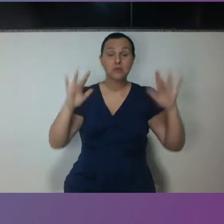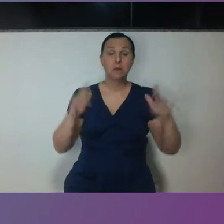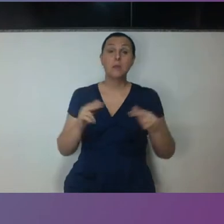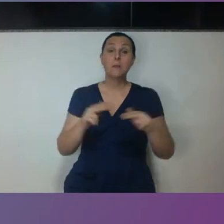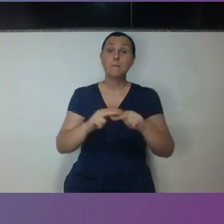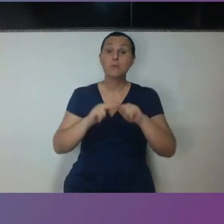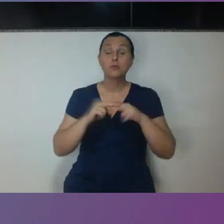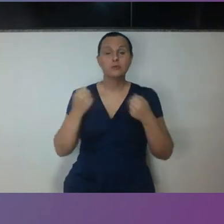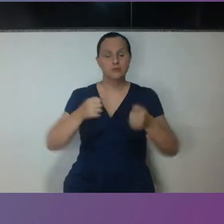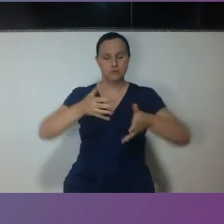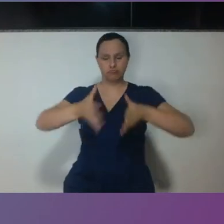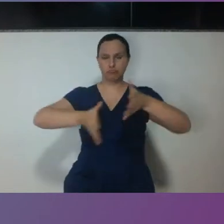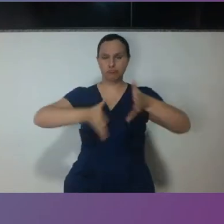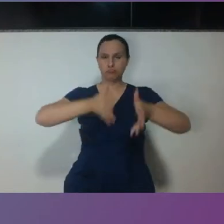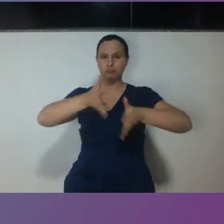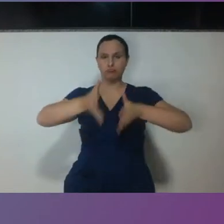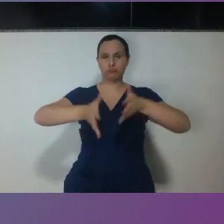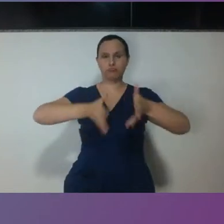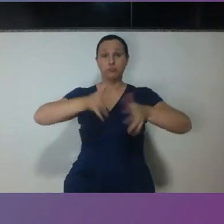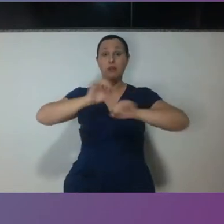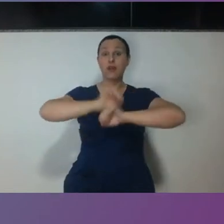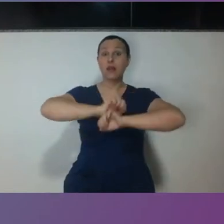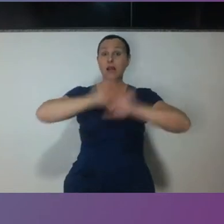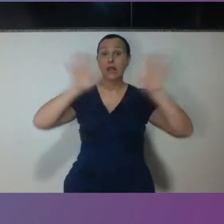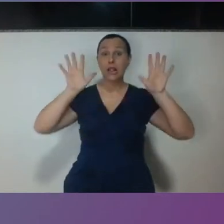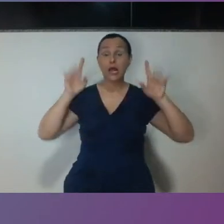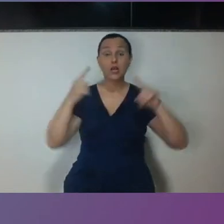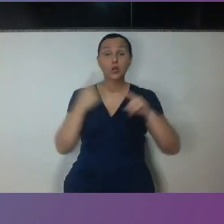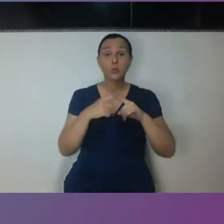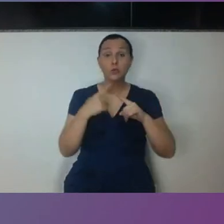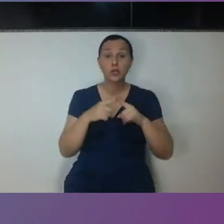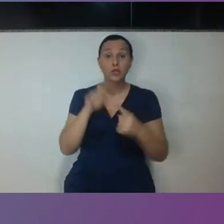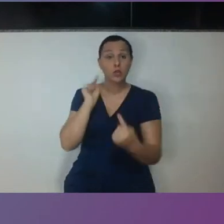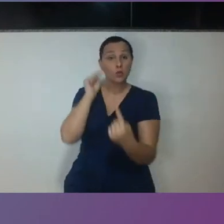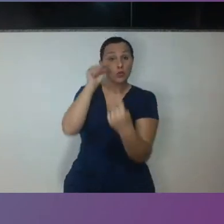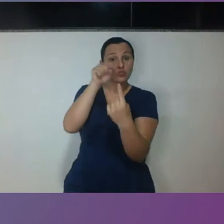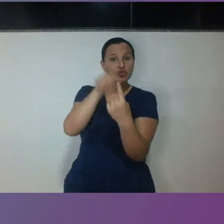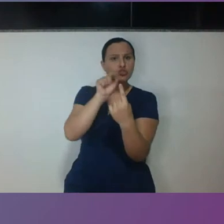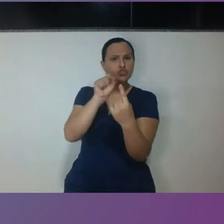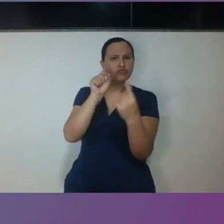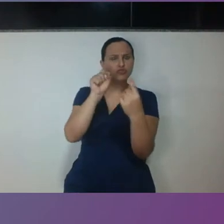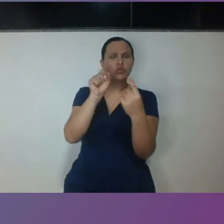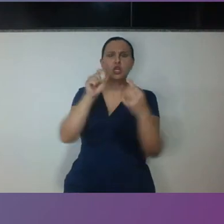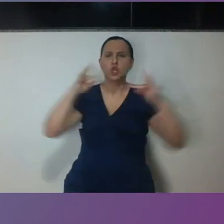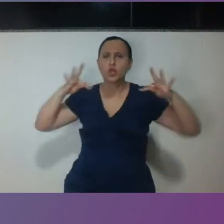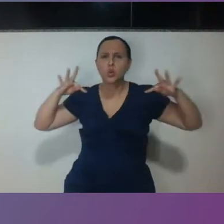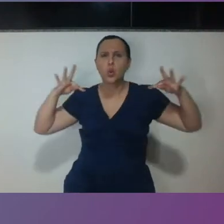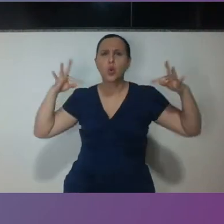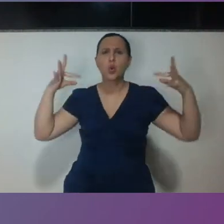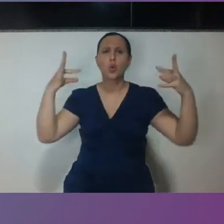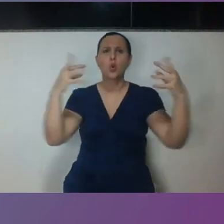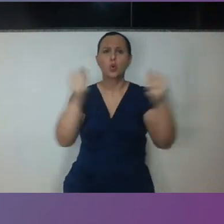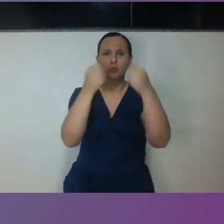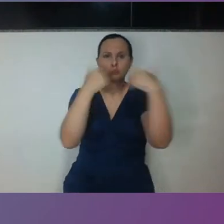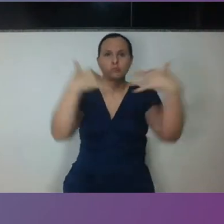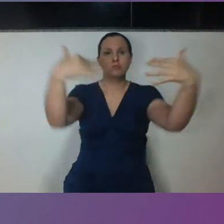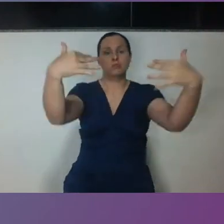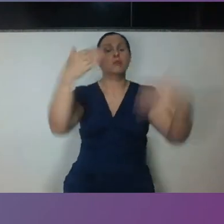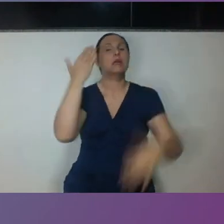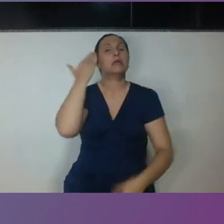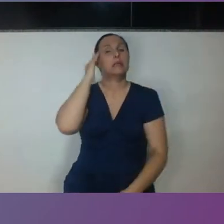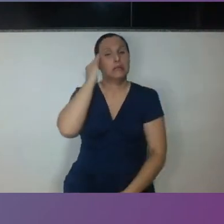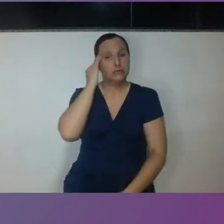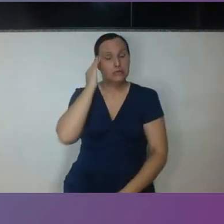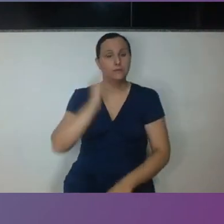mais clara possível, para que todo mundo possa compreender essa interpretação. Então, aí a gente vê